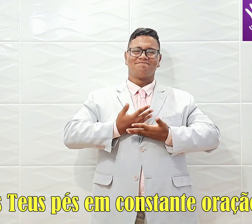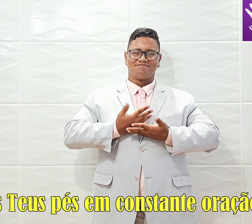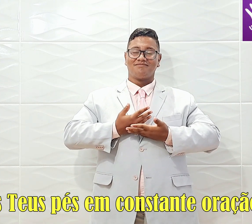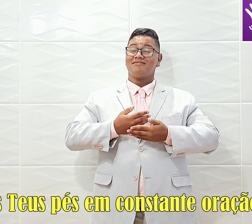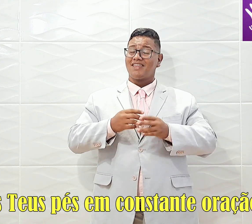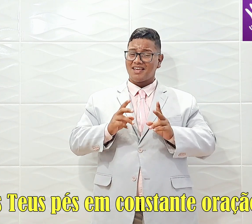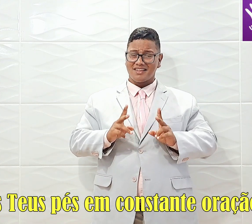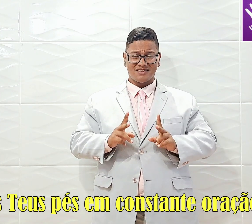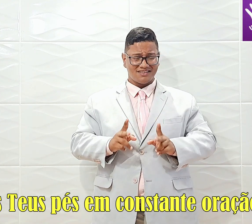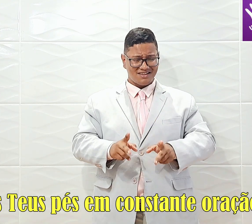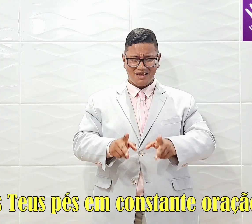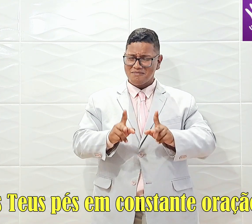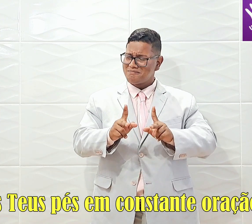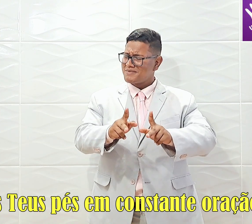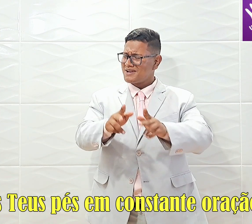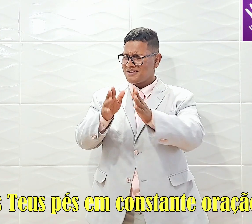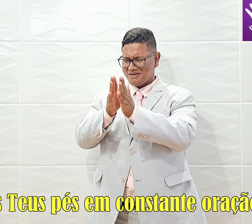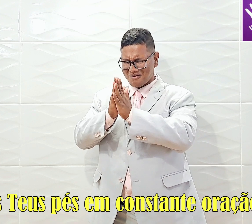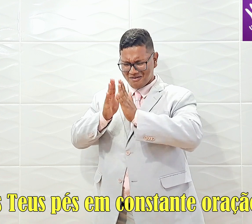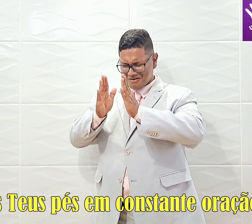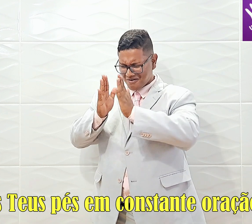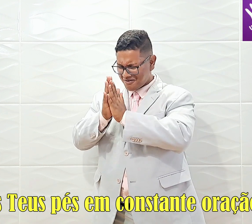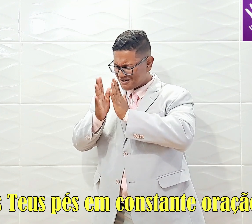constante oração.